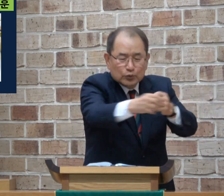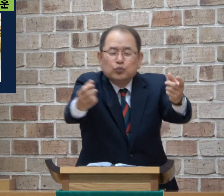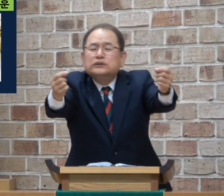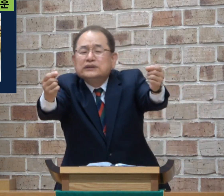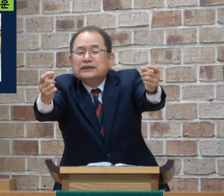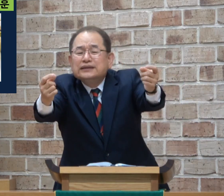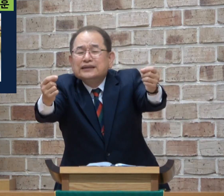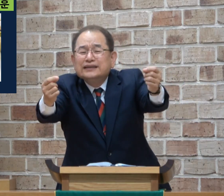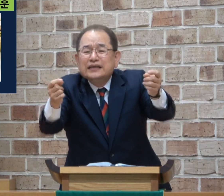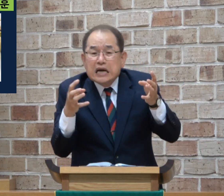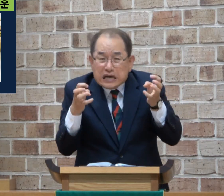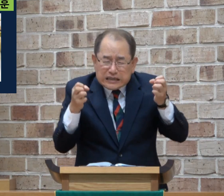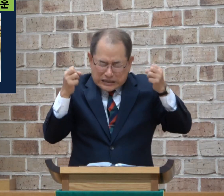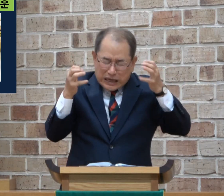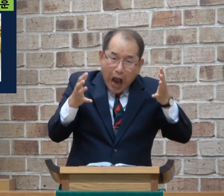나병 환자가 치유를 받았을 때